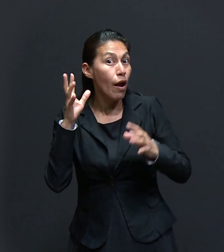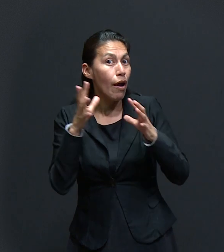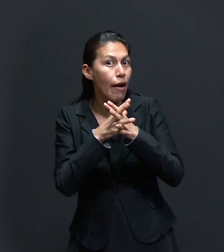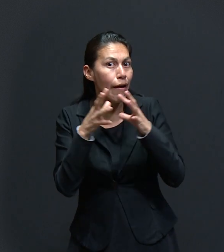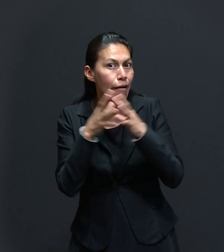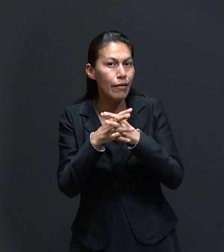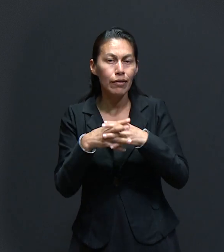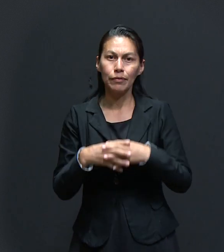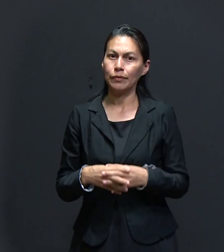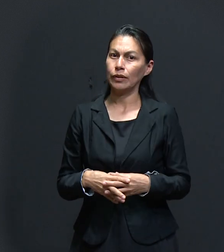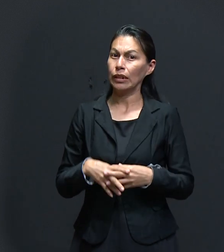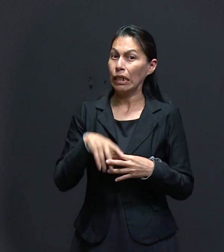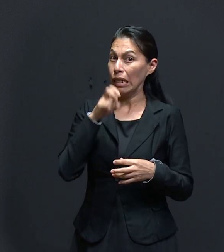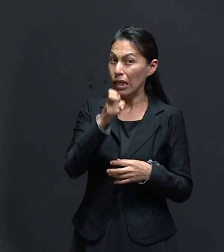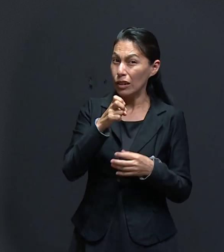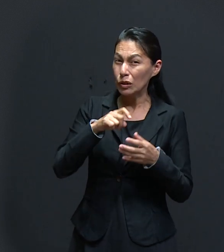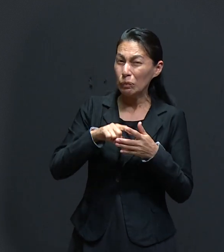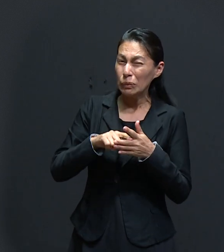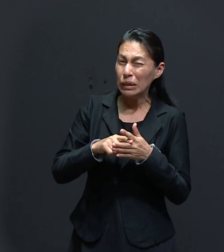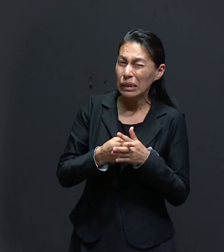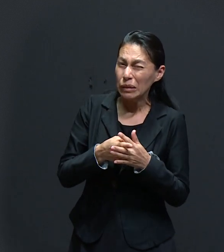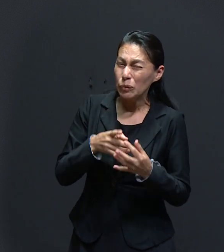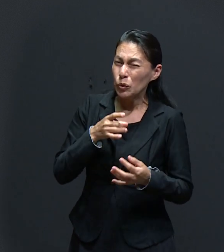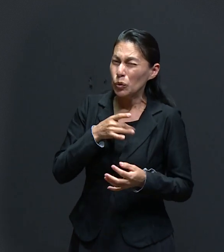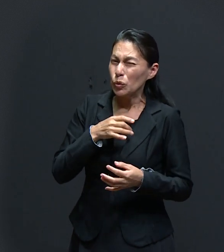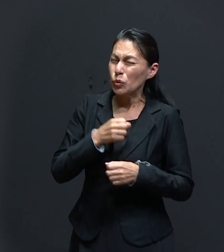solo principio de dolores